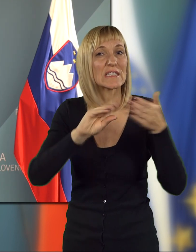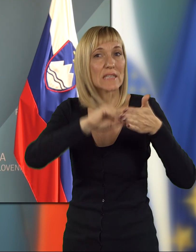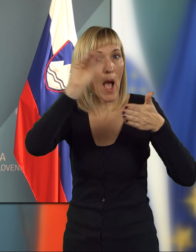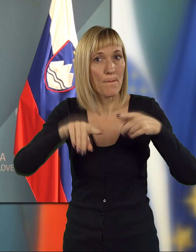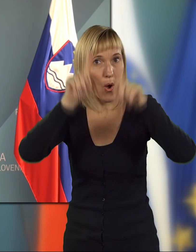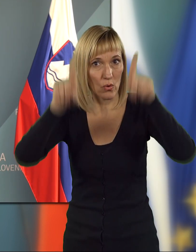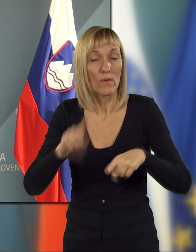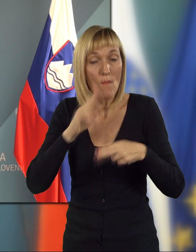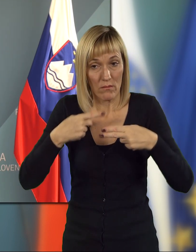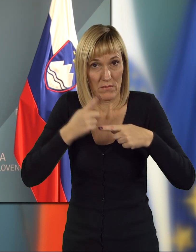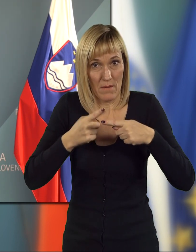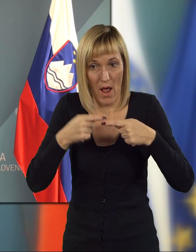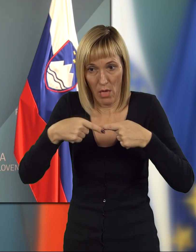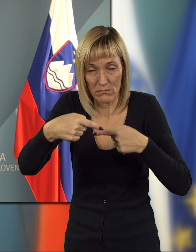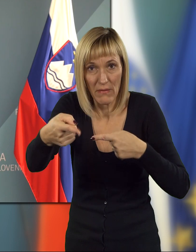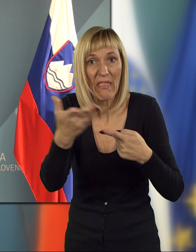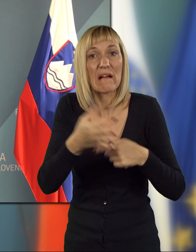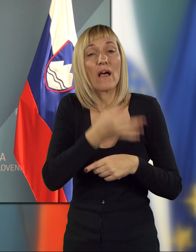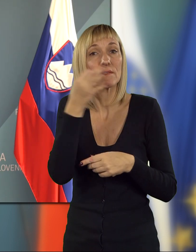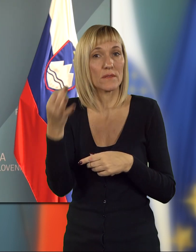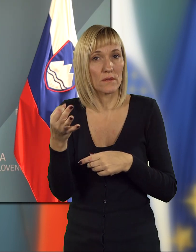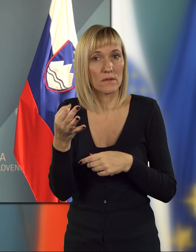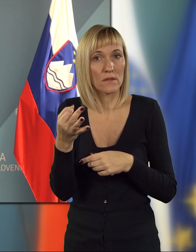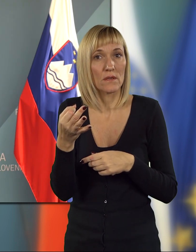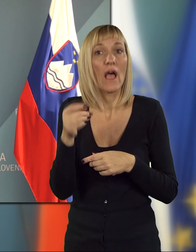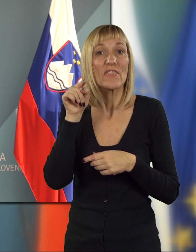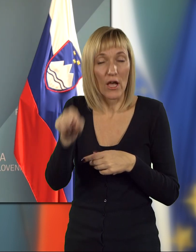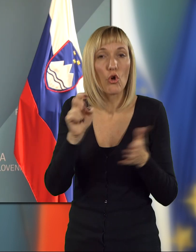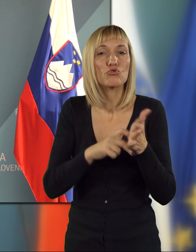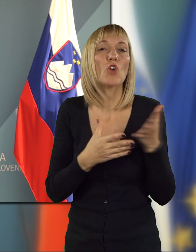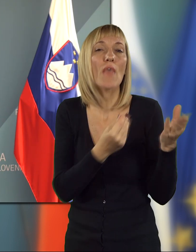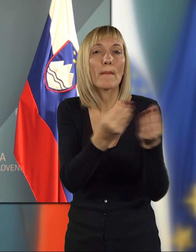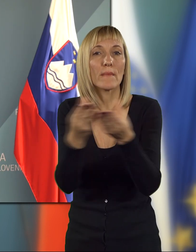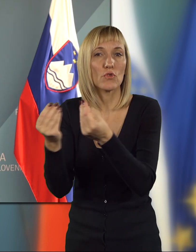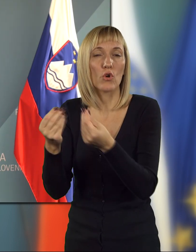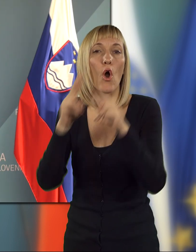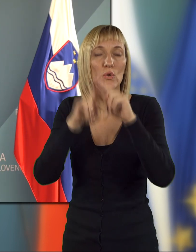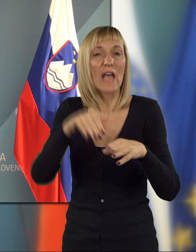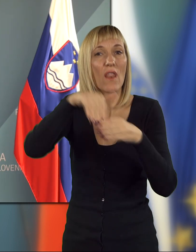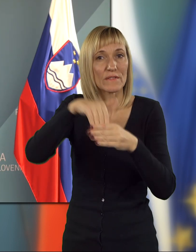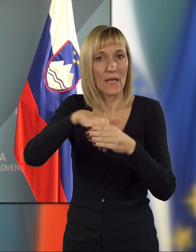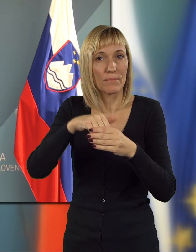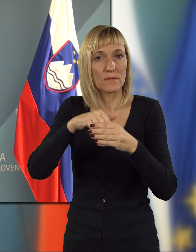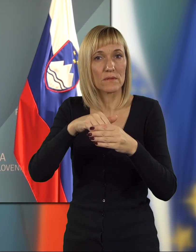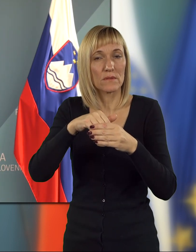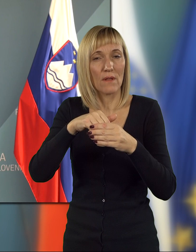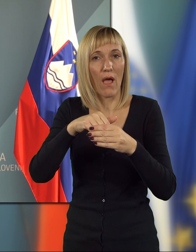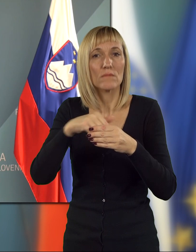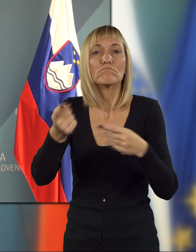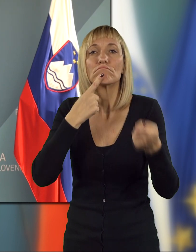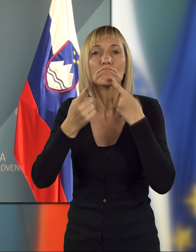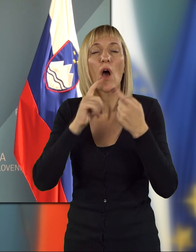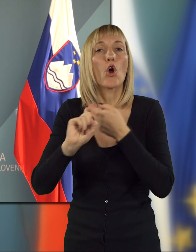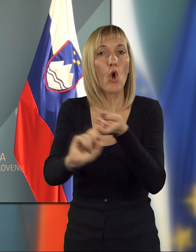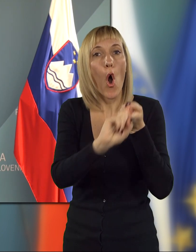v koalicijski pogodbi, se bo v najbližji prihodnosti, to je v nekaj dneh, na to in seveda še na mnoge druge